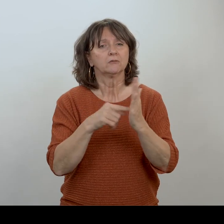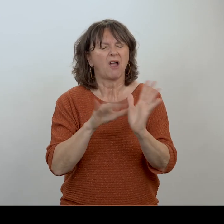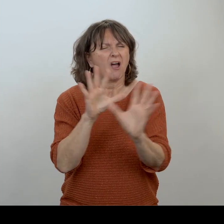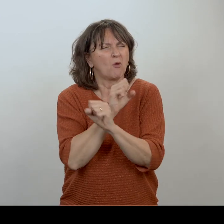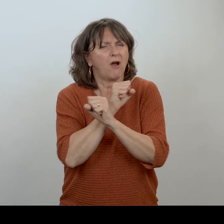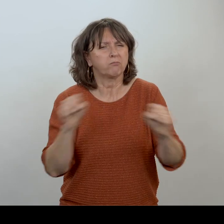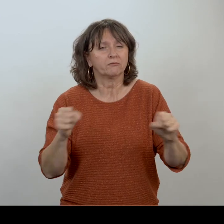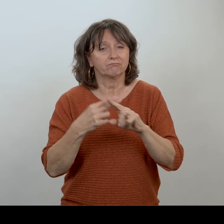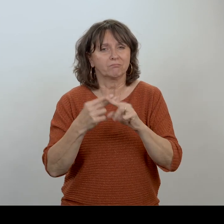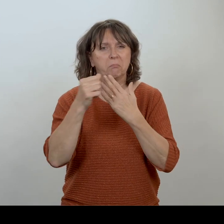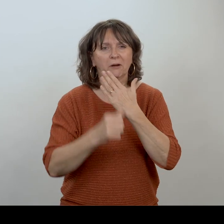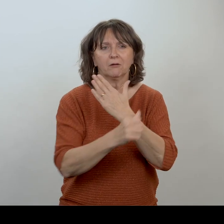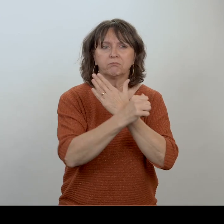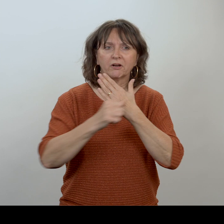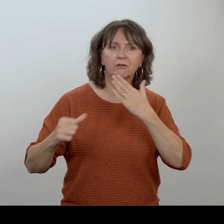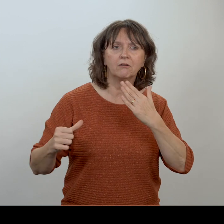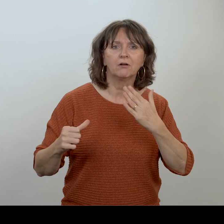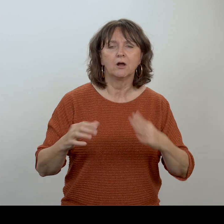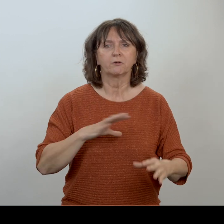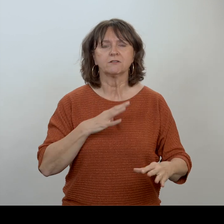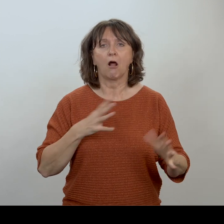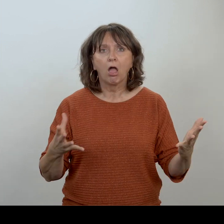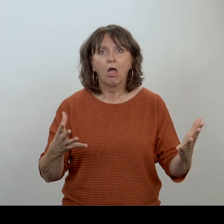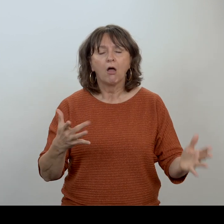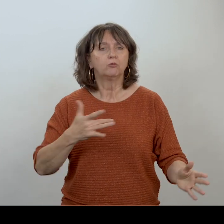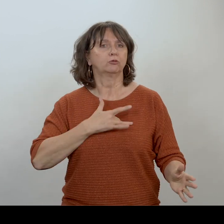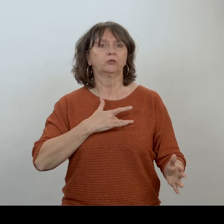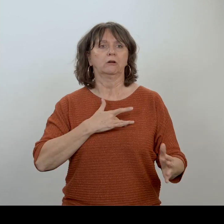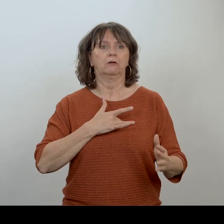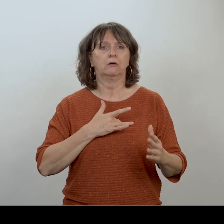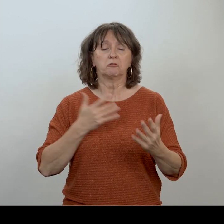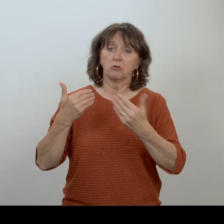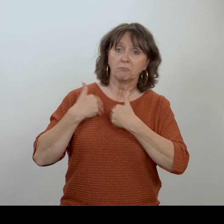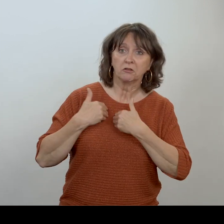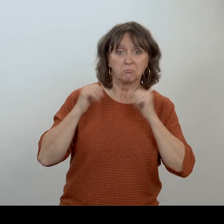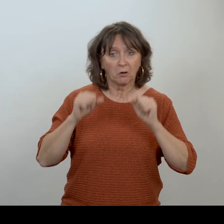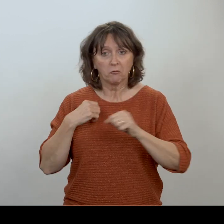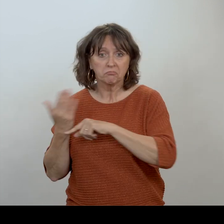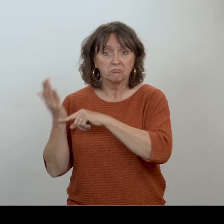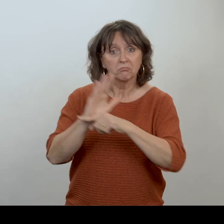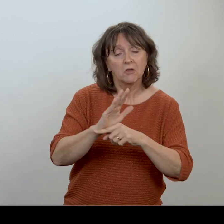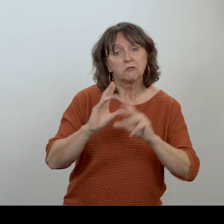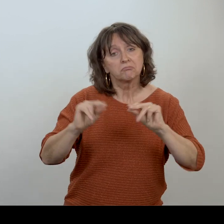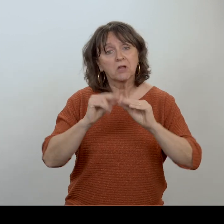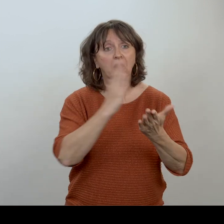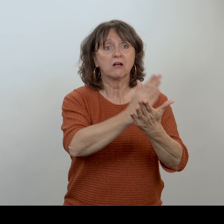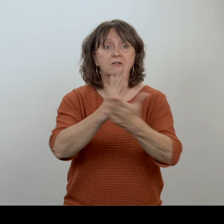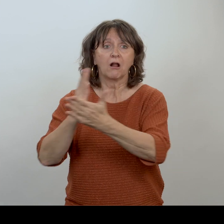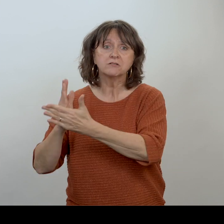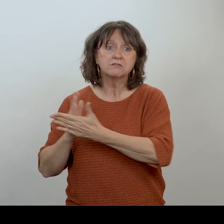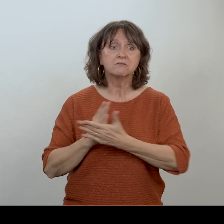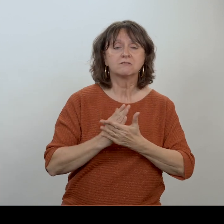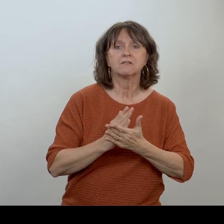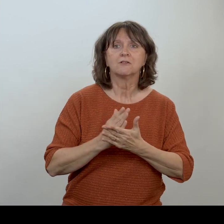touché lui aussi me fit présenter l'exposé à d'autres classes. Ma vie changeait de sens, mais pas comme je l'avais